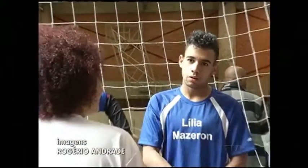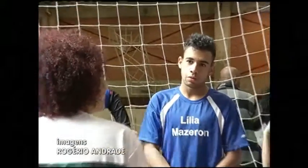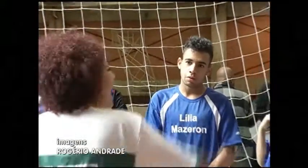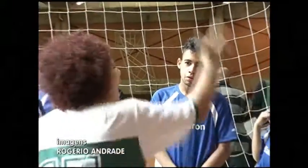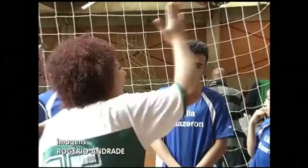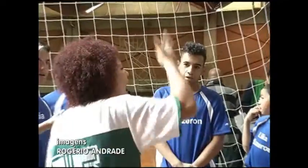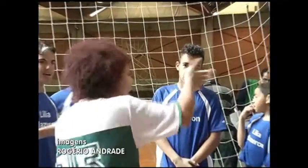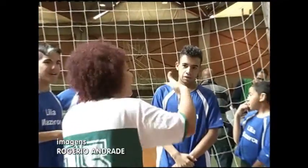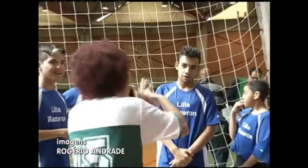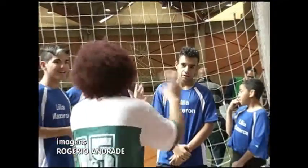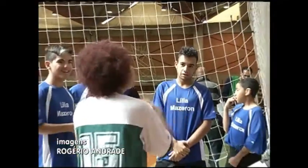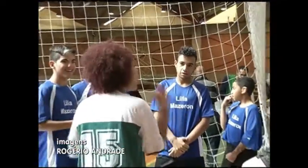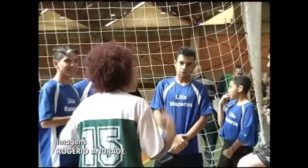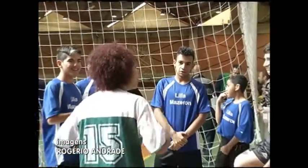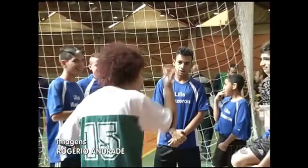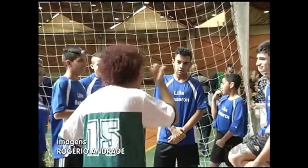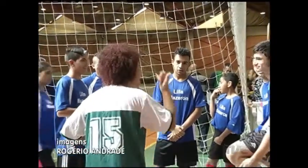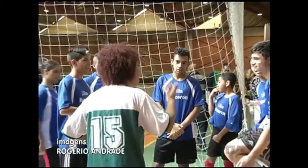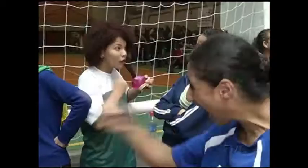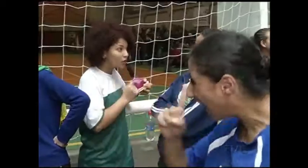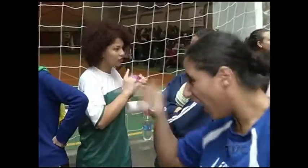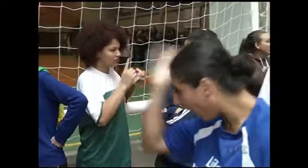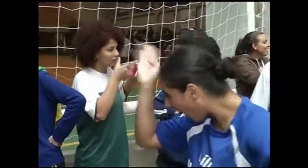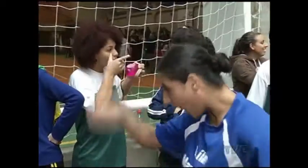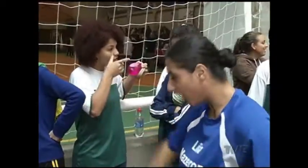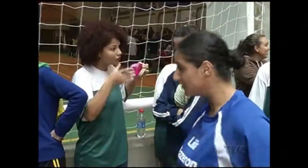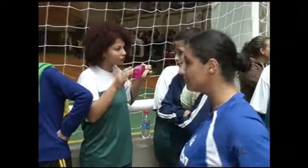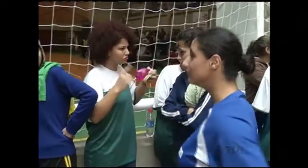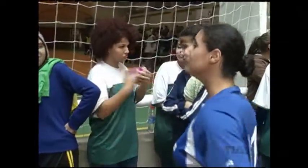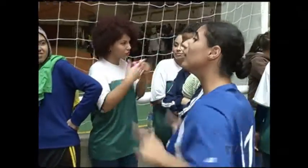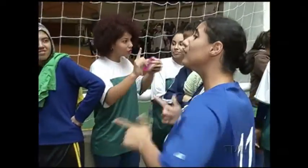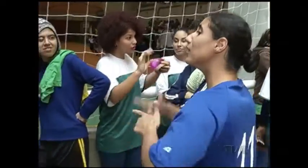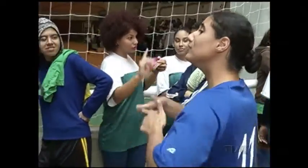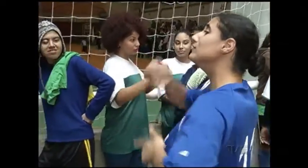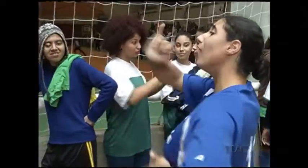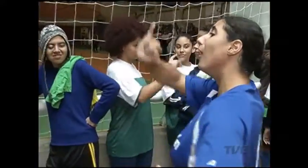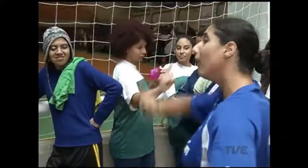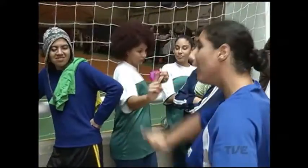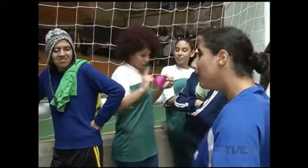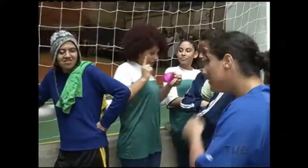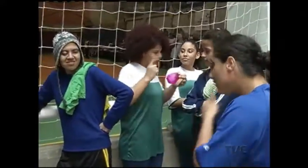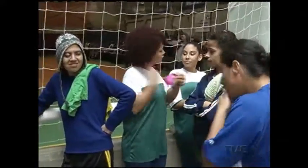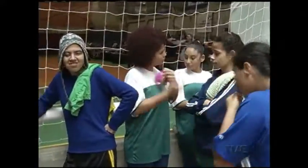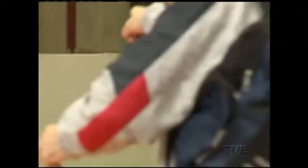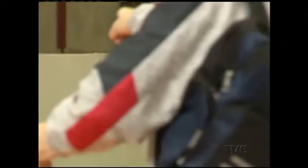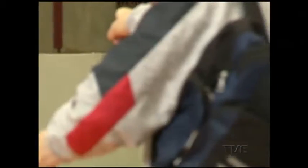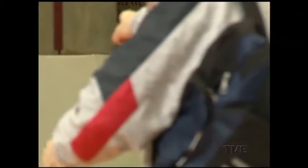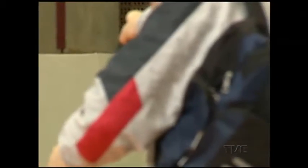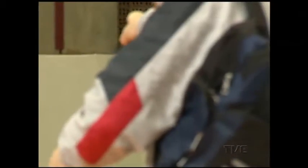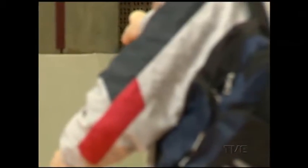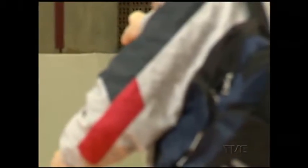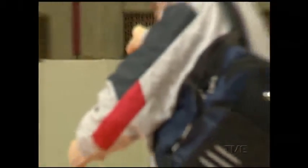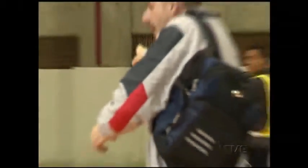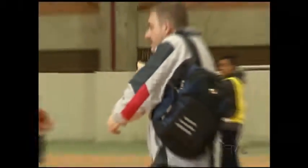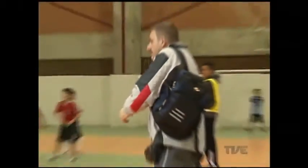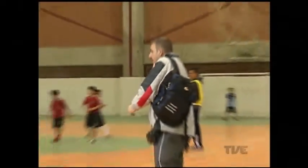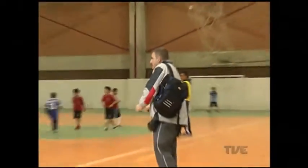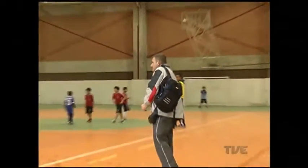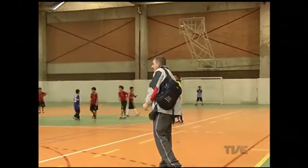precede a entrada em quadra, reunidos trocando as últimas estratégias para o jogo. Mas aqui a coisa não funciona